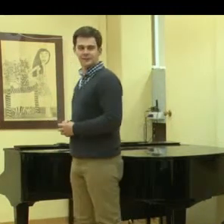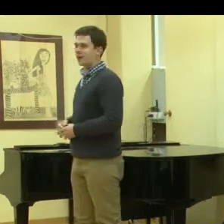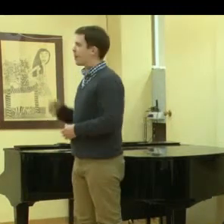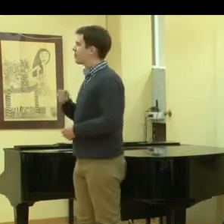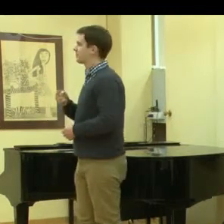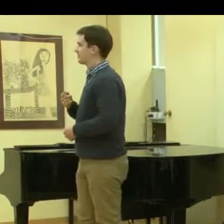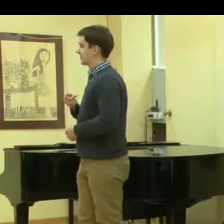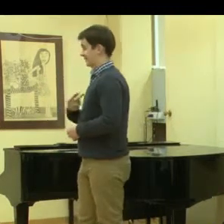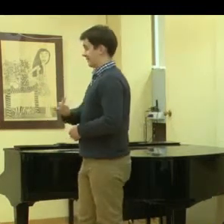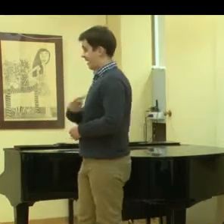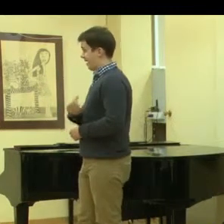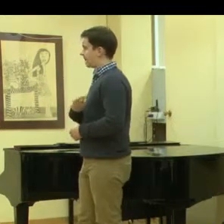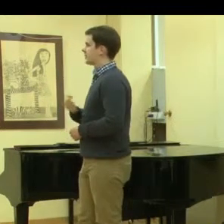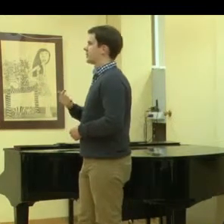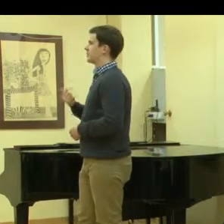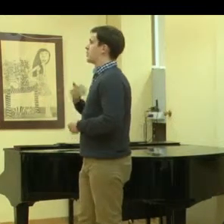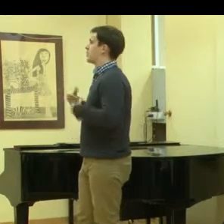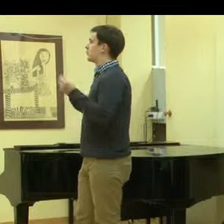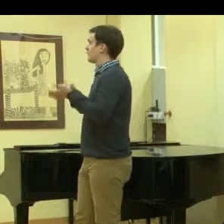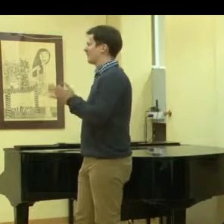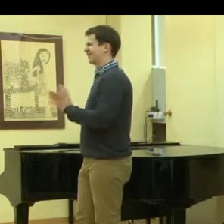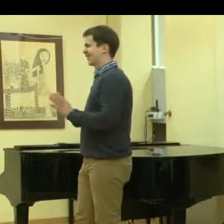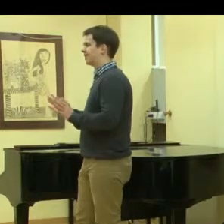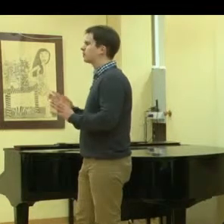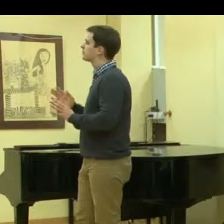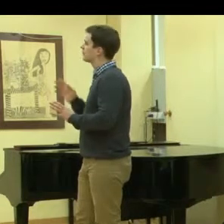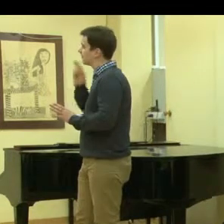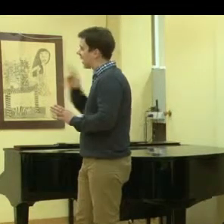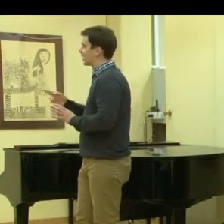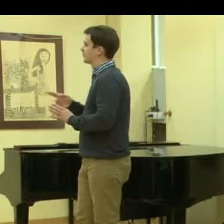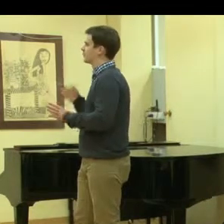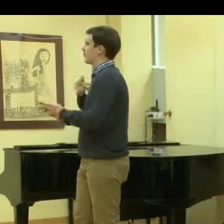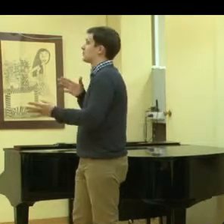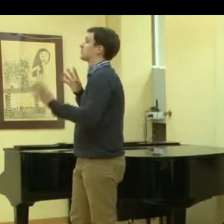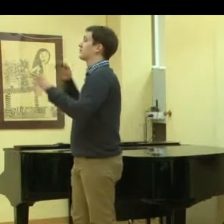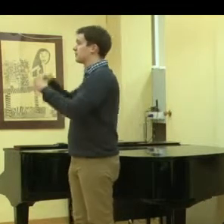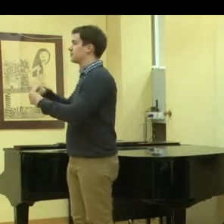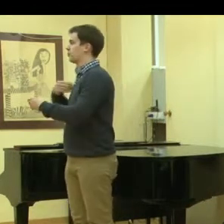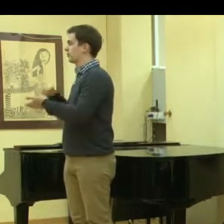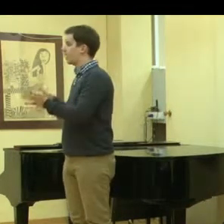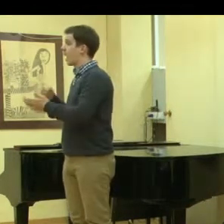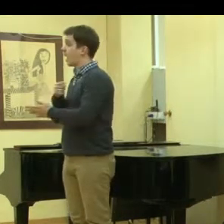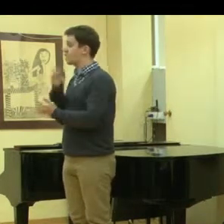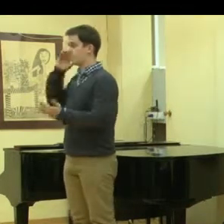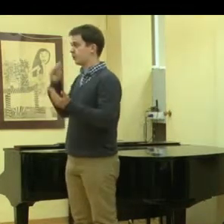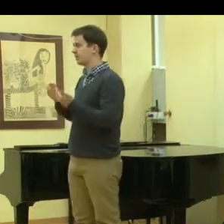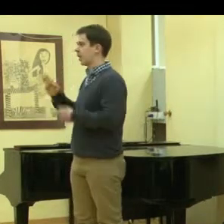Nasza historia przez tango się nie zaczęła, natomiast z tangiem myślę, że jest bardzo związana. My poznaliśmy się w